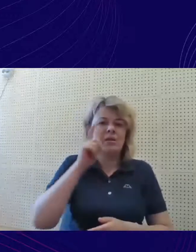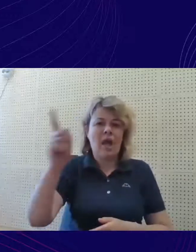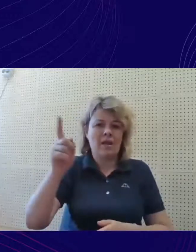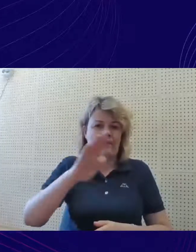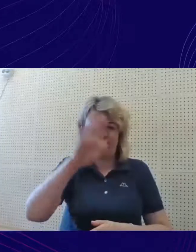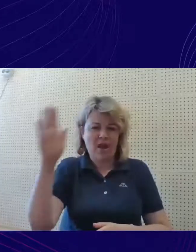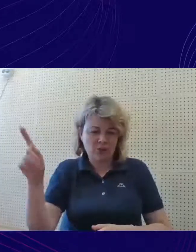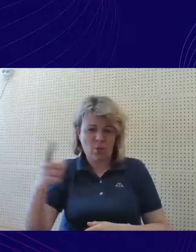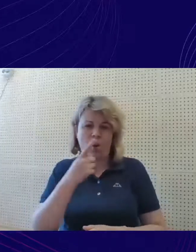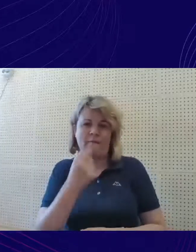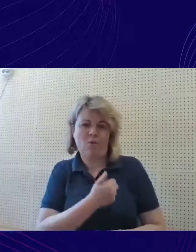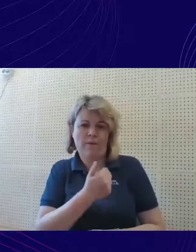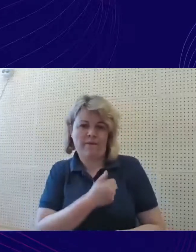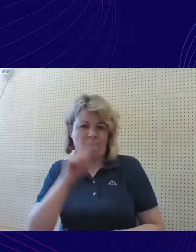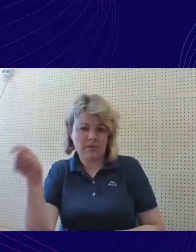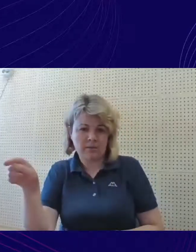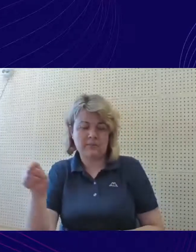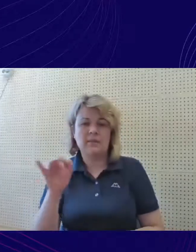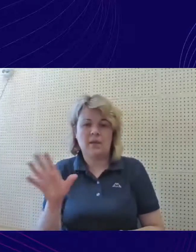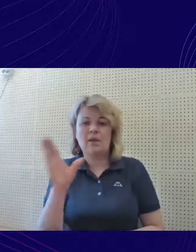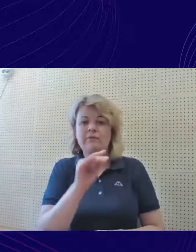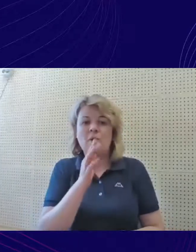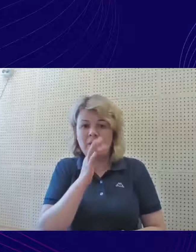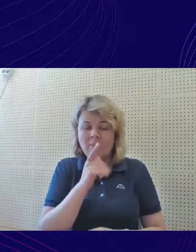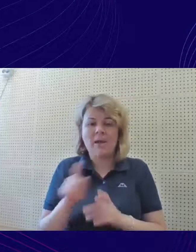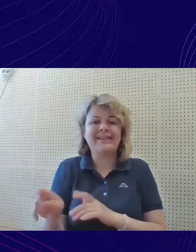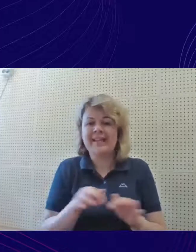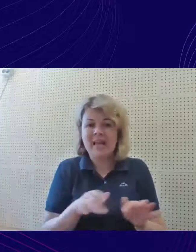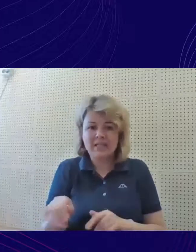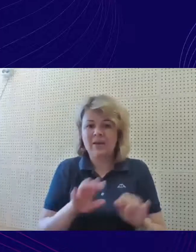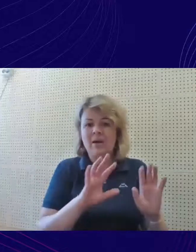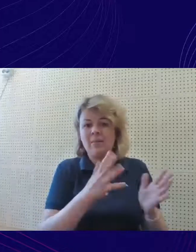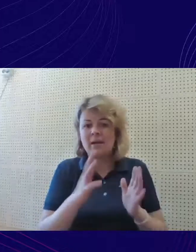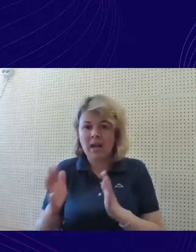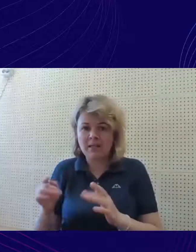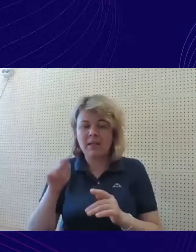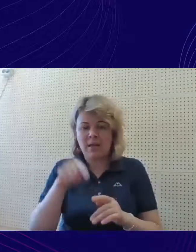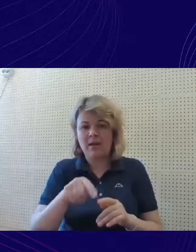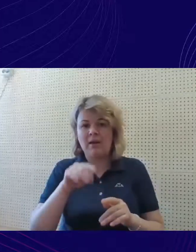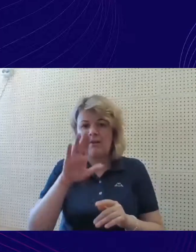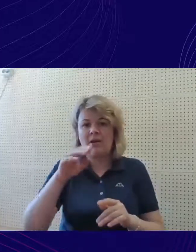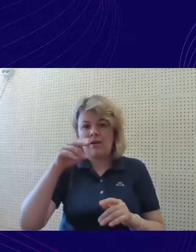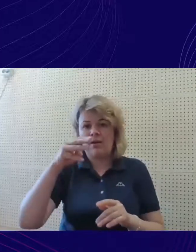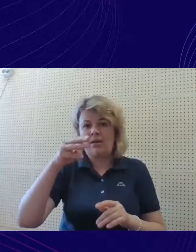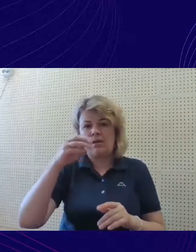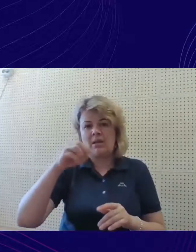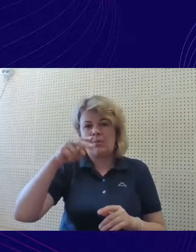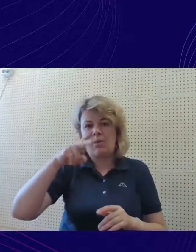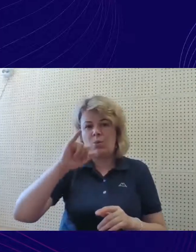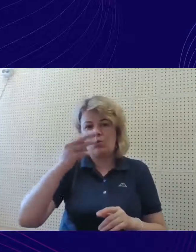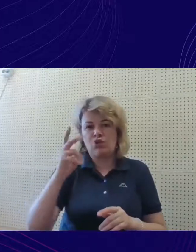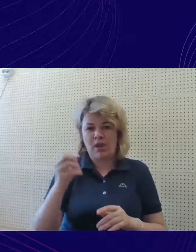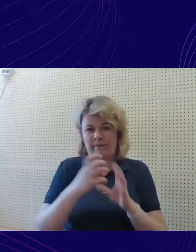довоевывать. И все время действие происходило в вагоне теплушки. Да, вот 8 серий, один и тот